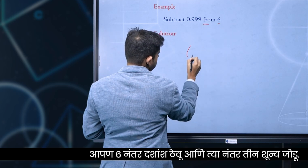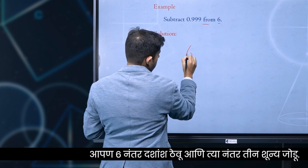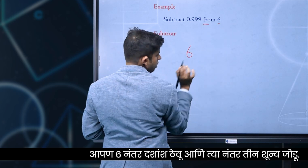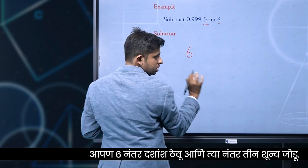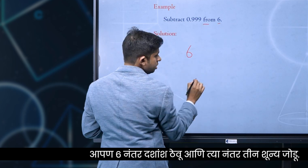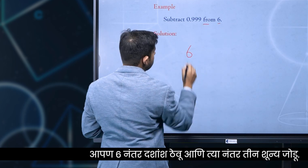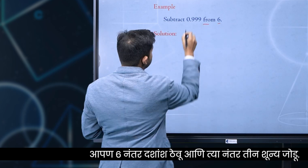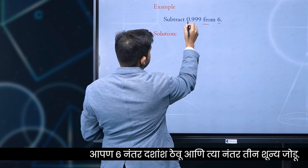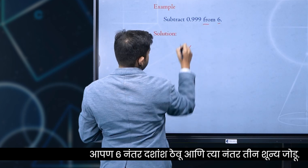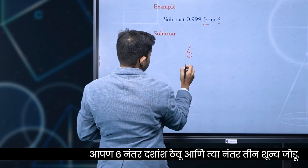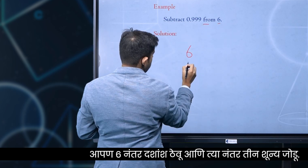शून्य जोडू.